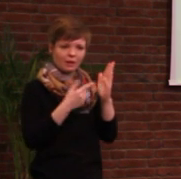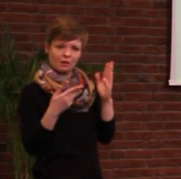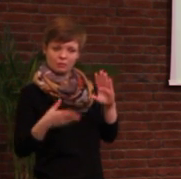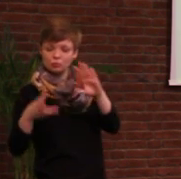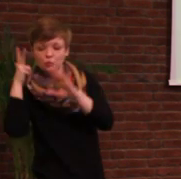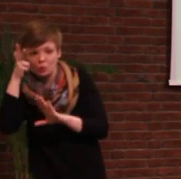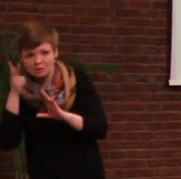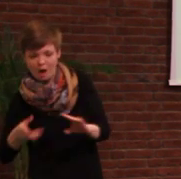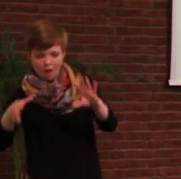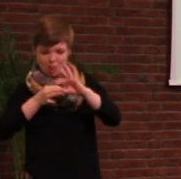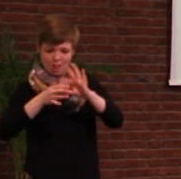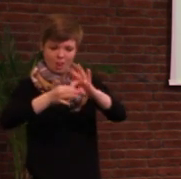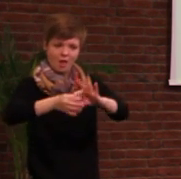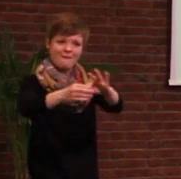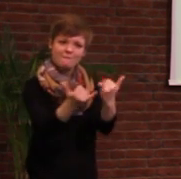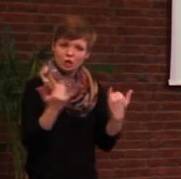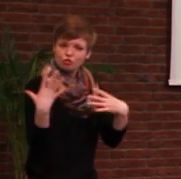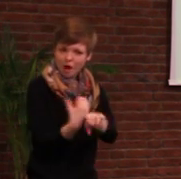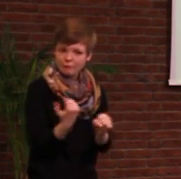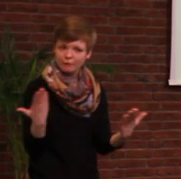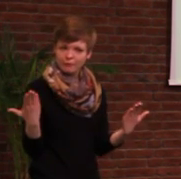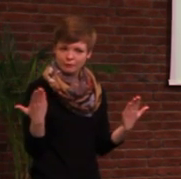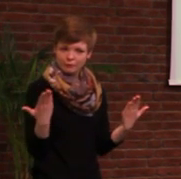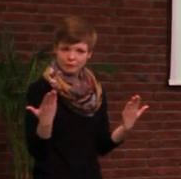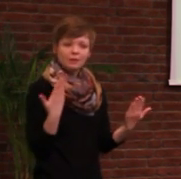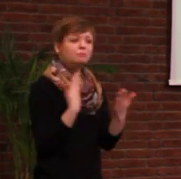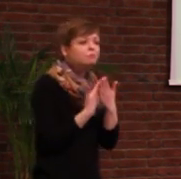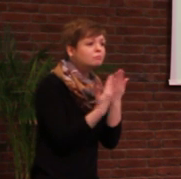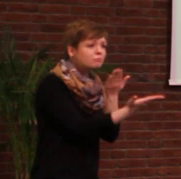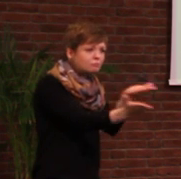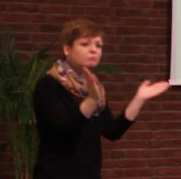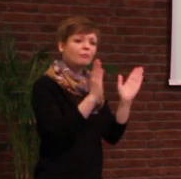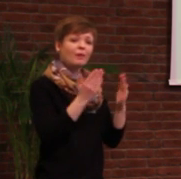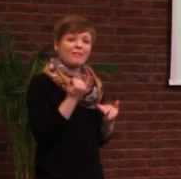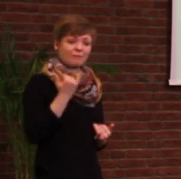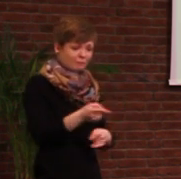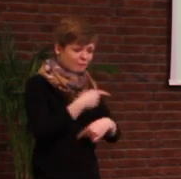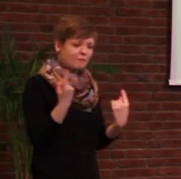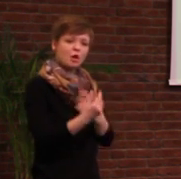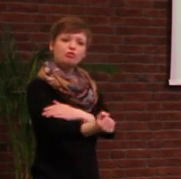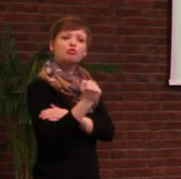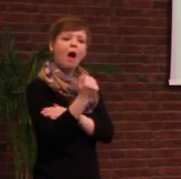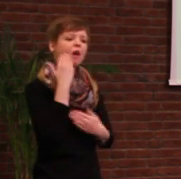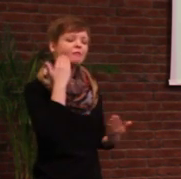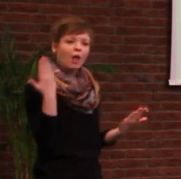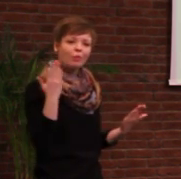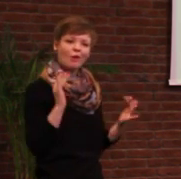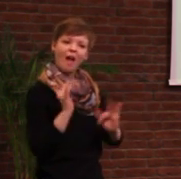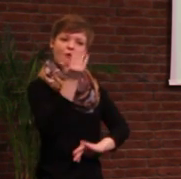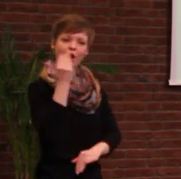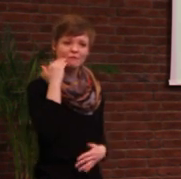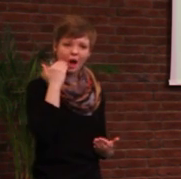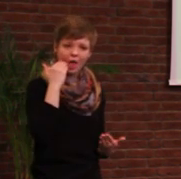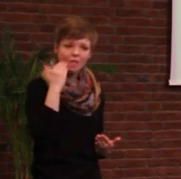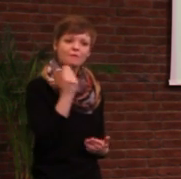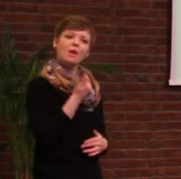sozialen Zielen und auch am Gemeinwohl ausgerichtet werden? Liebe Freundinnen und Freunde, wir waren immer dann am stärksten und am erfolgreichsten, wenn wir